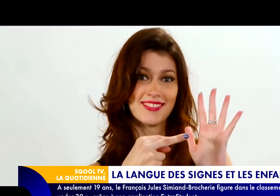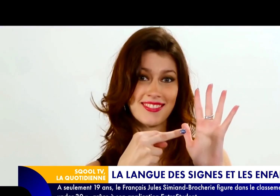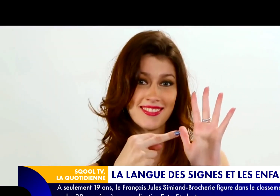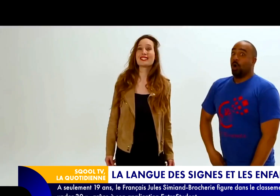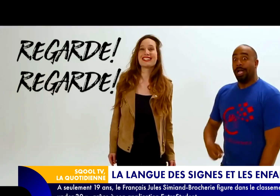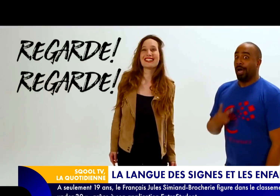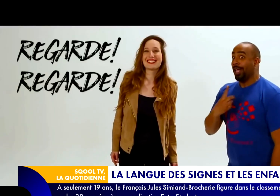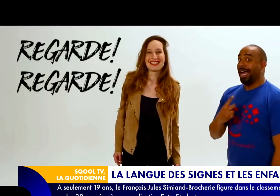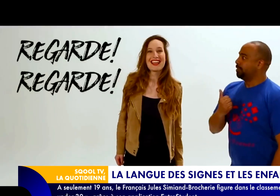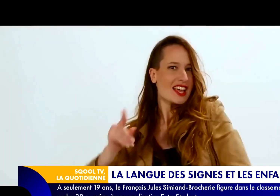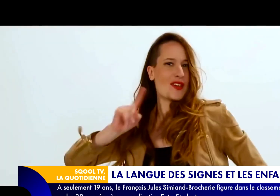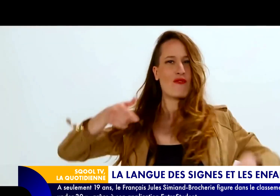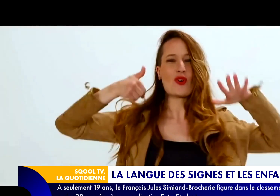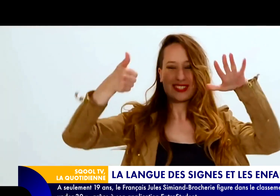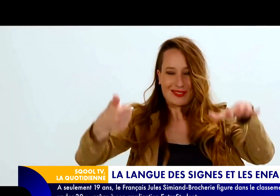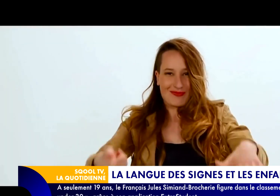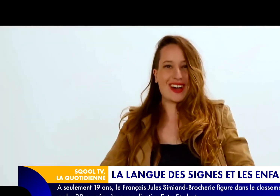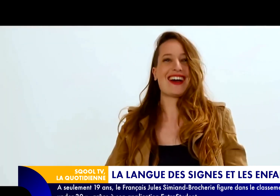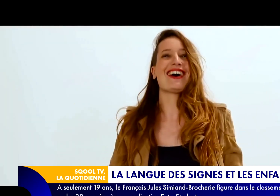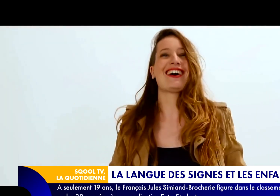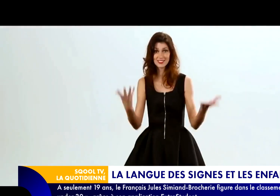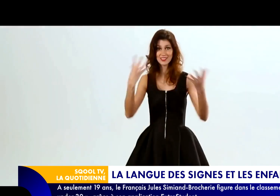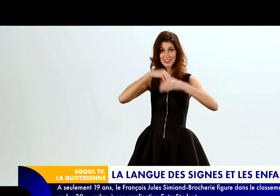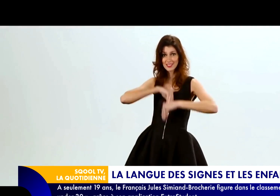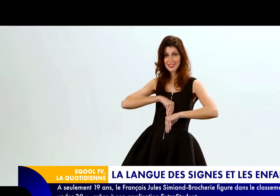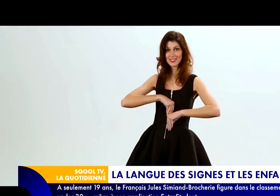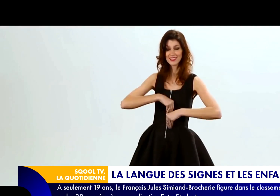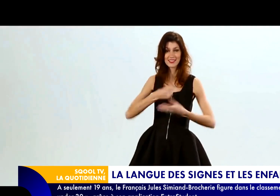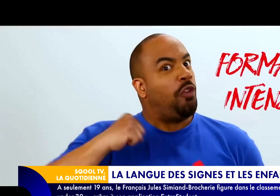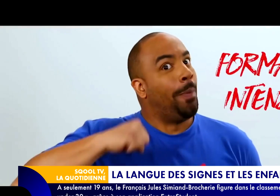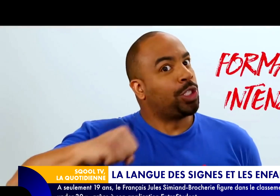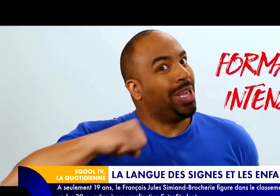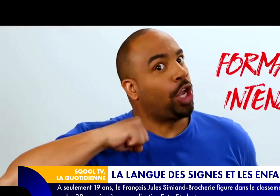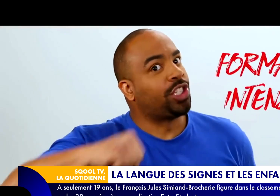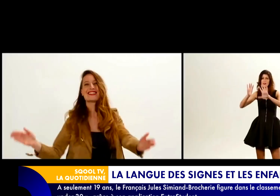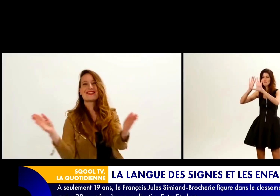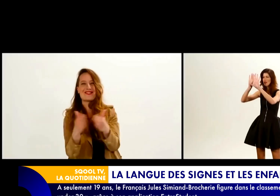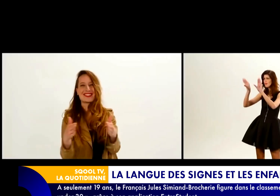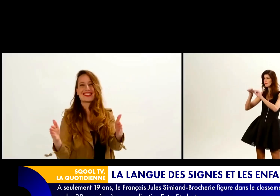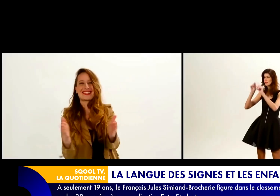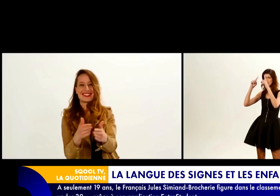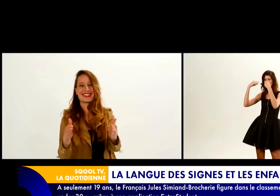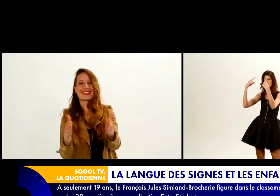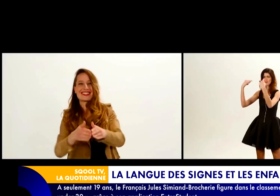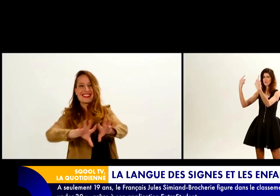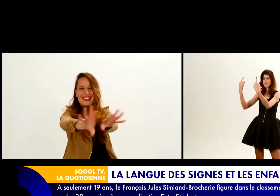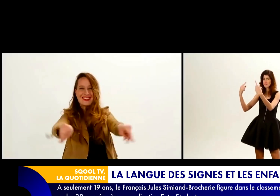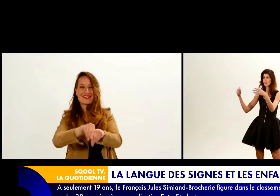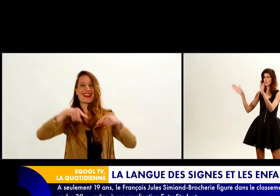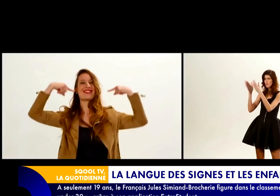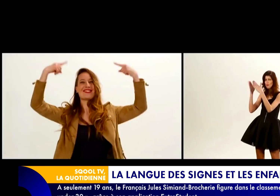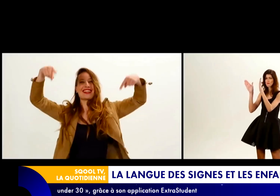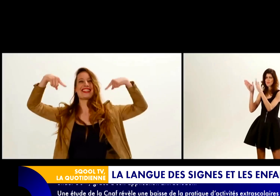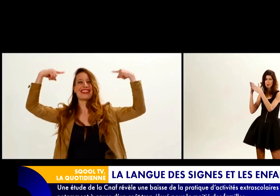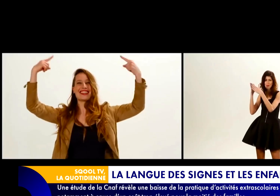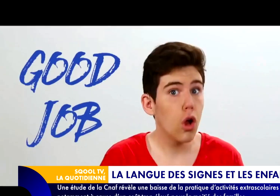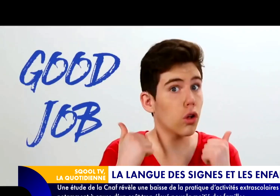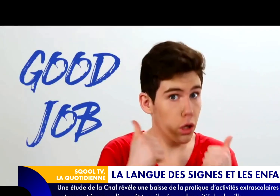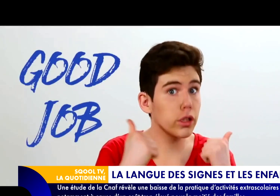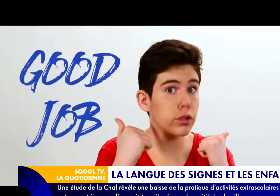les consignes. Regarde, regarde. Il faut 6 mois pour maîtriser. Formation intensive. Demande à la famille Bélier. Hey, good job.